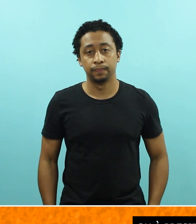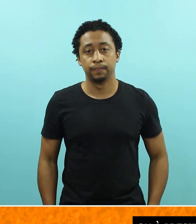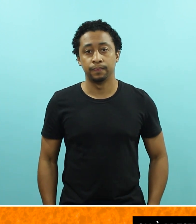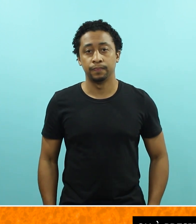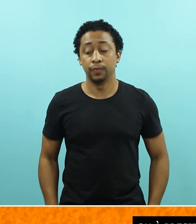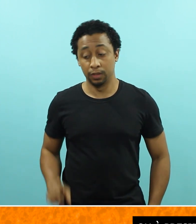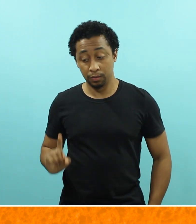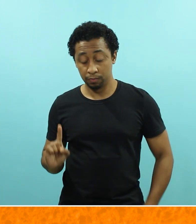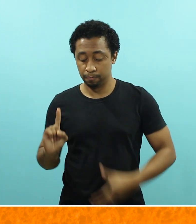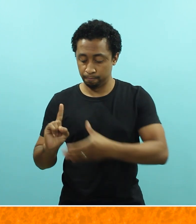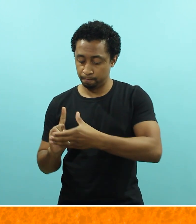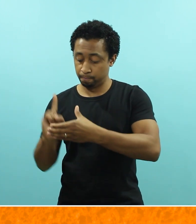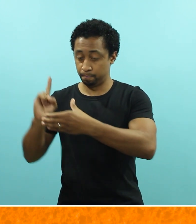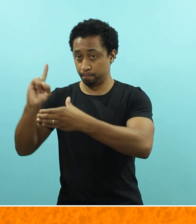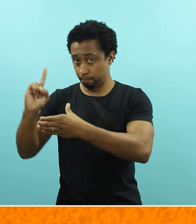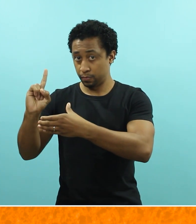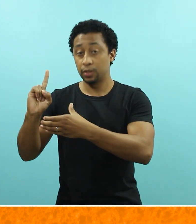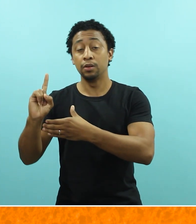dizendo: